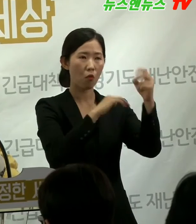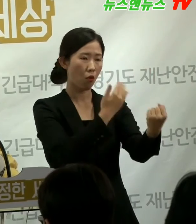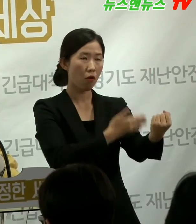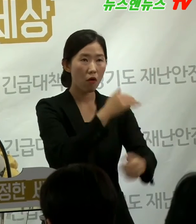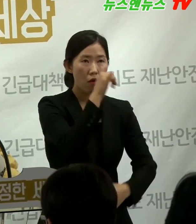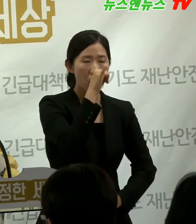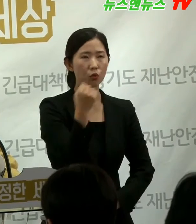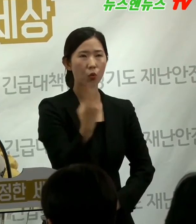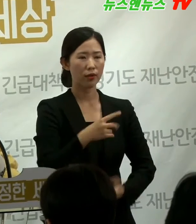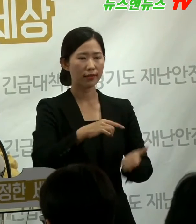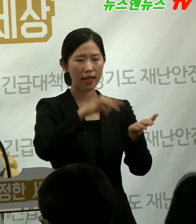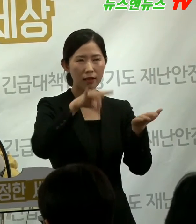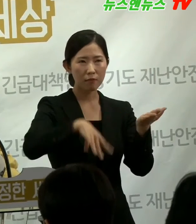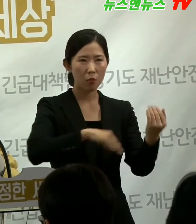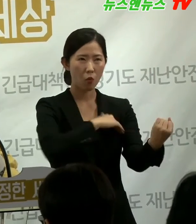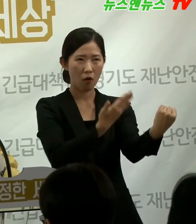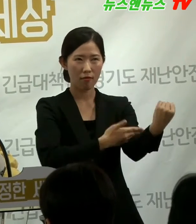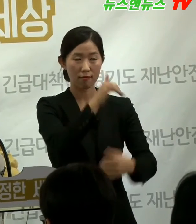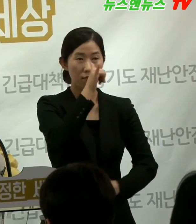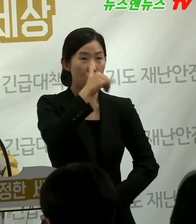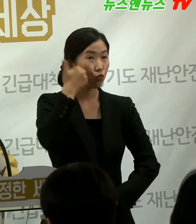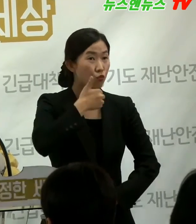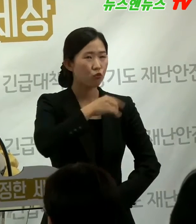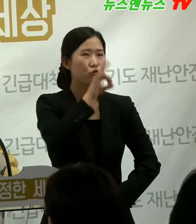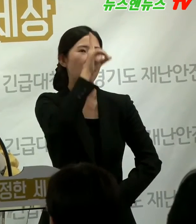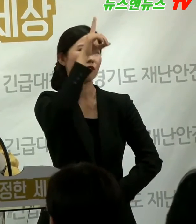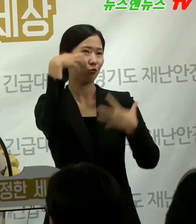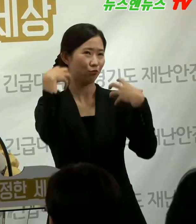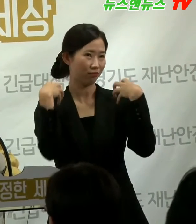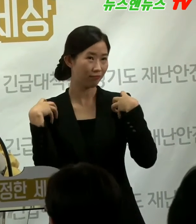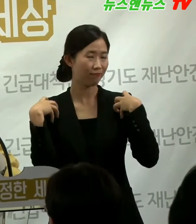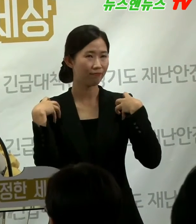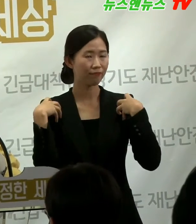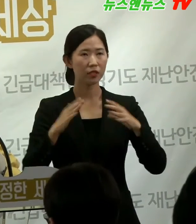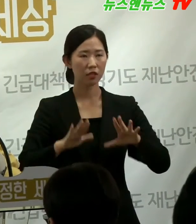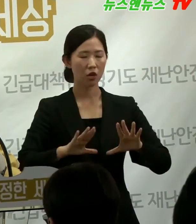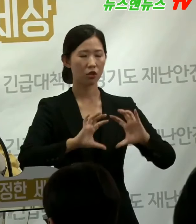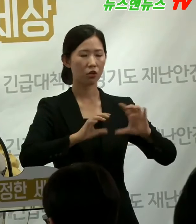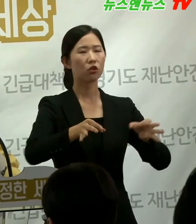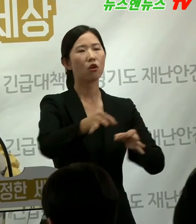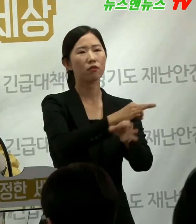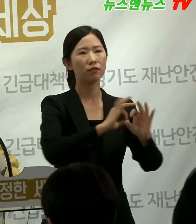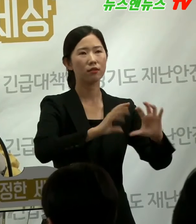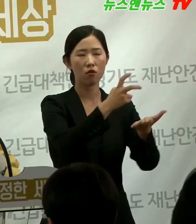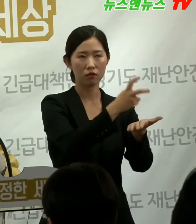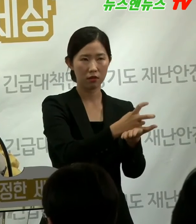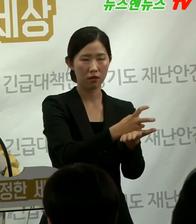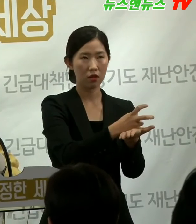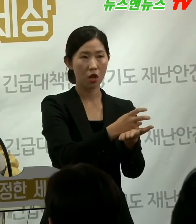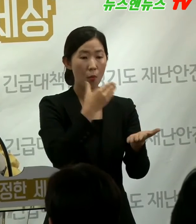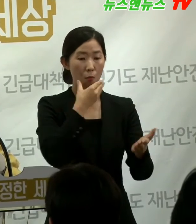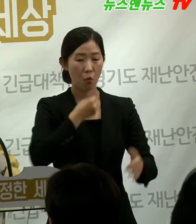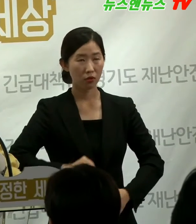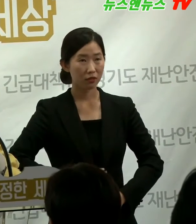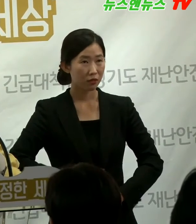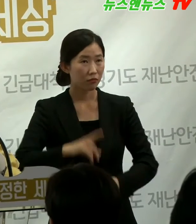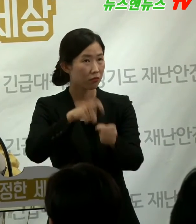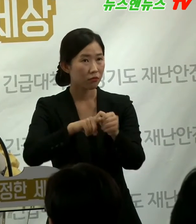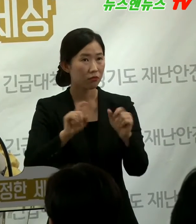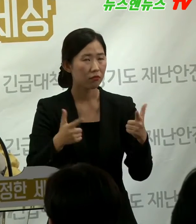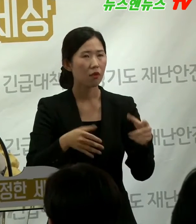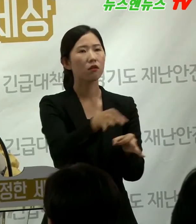중앙정부가 이런 위기시대 경제정책으로 복지시책이 아니라 죽어가는 경제를 살리는